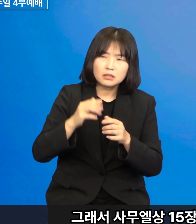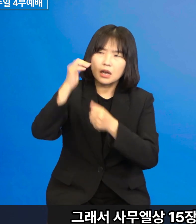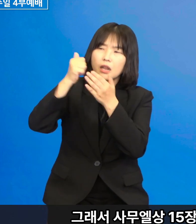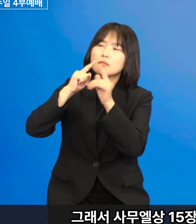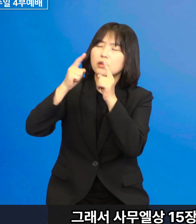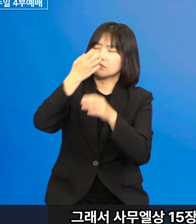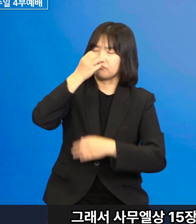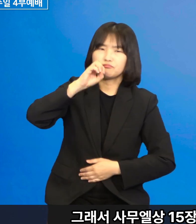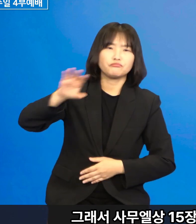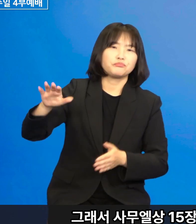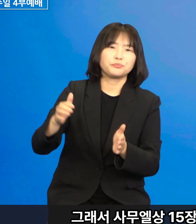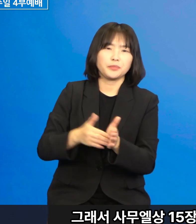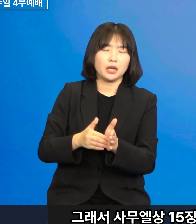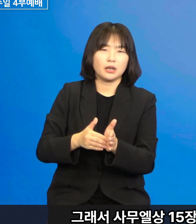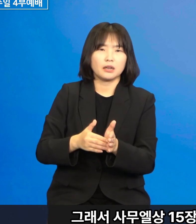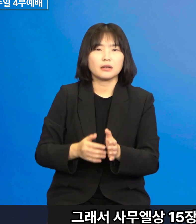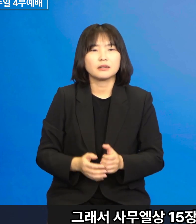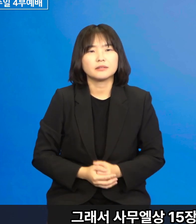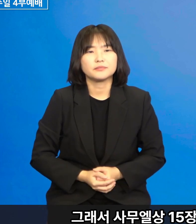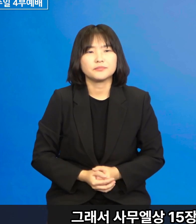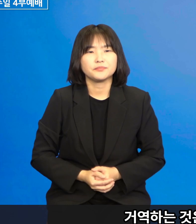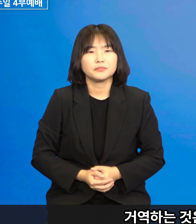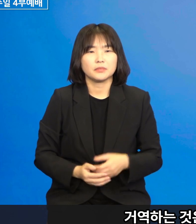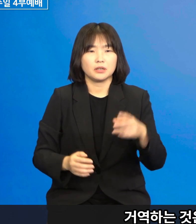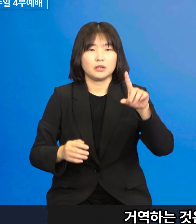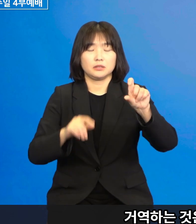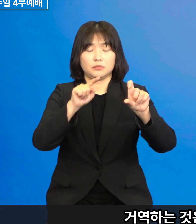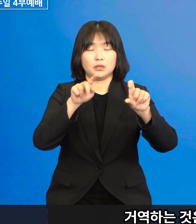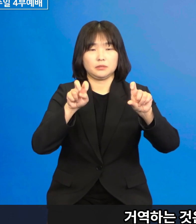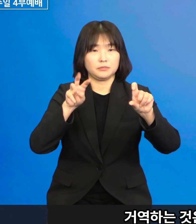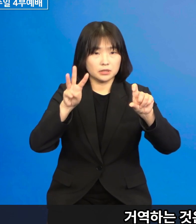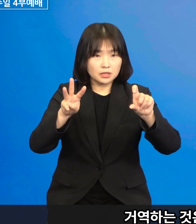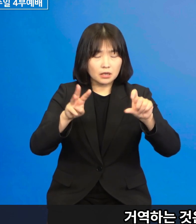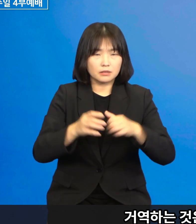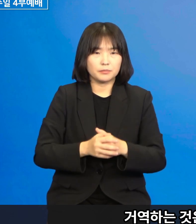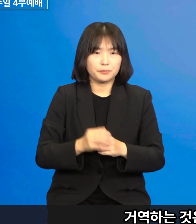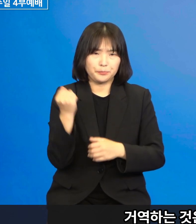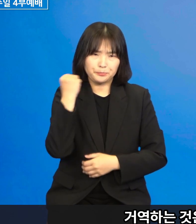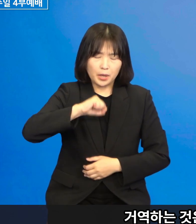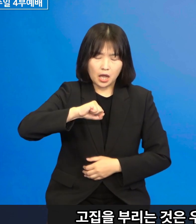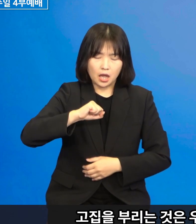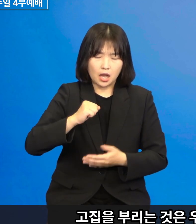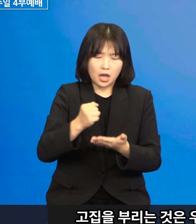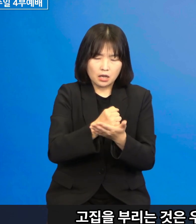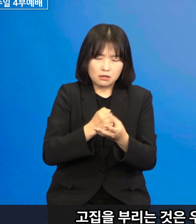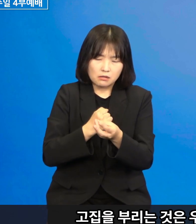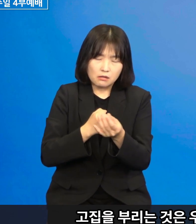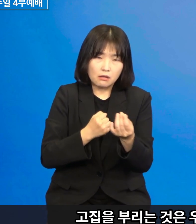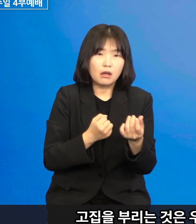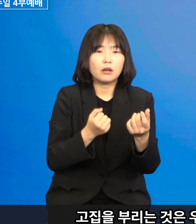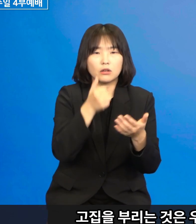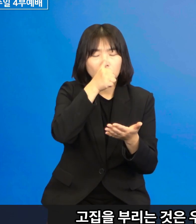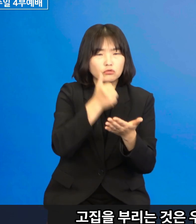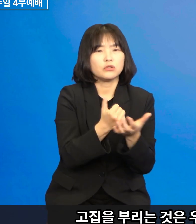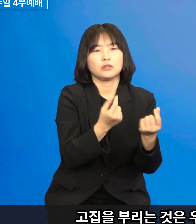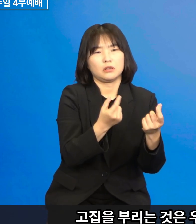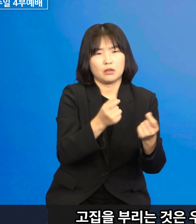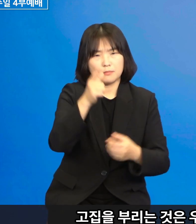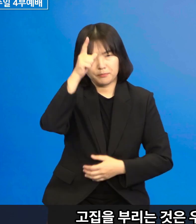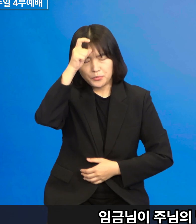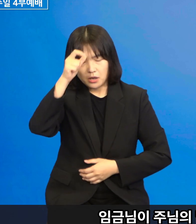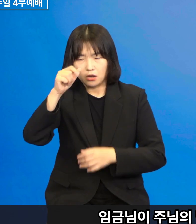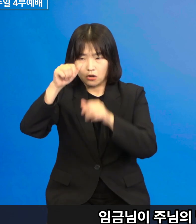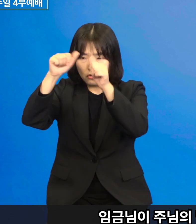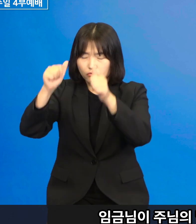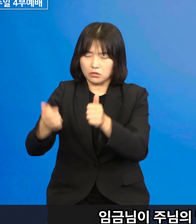이 사무엘상 15장 23절에 뭐라고 되어 있냐면 거역하는 것은 점치는 죄와 같다. 고집을 부리는 것은 우상을 섬기는 죄와